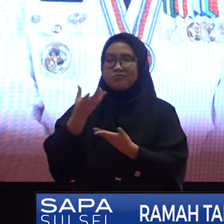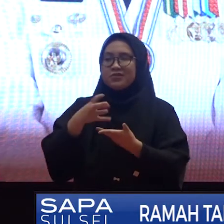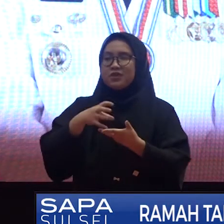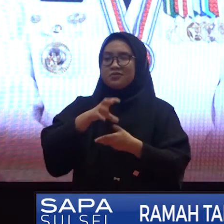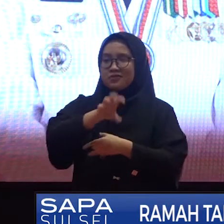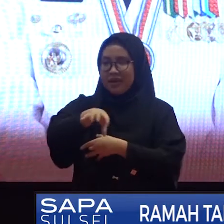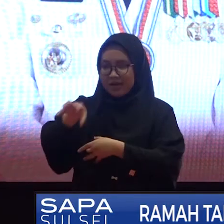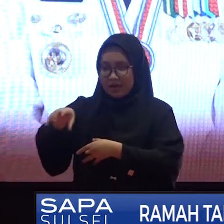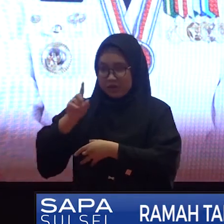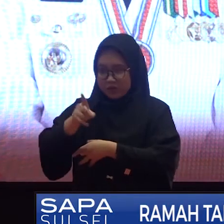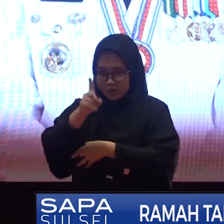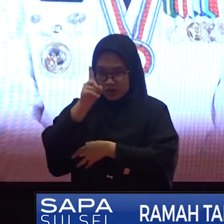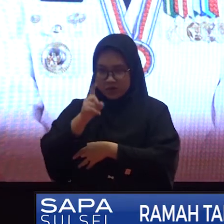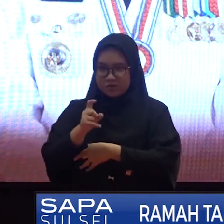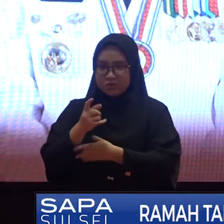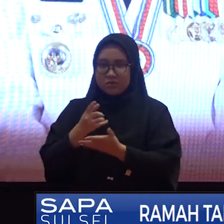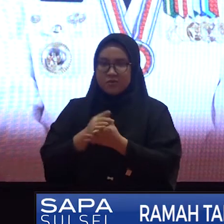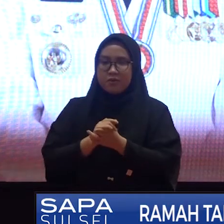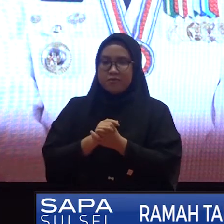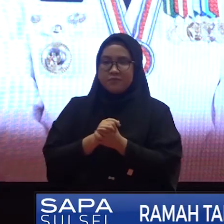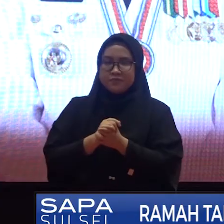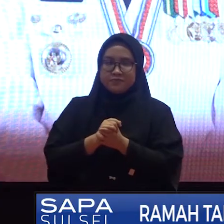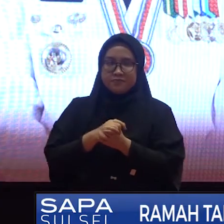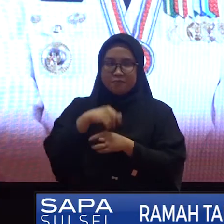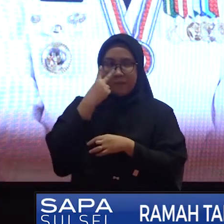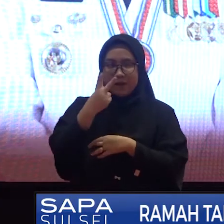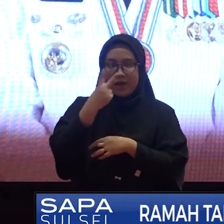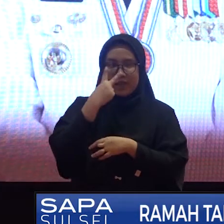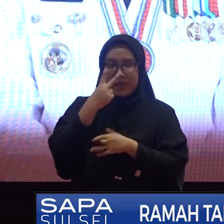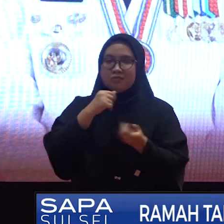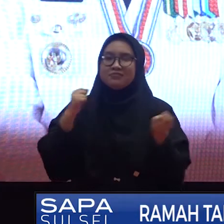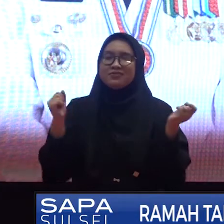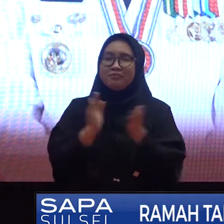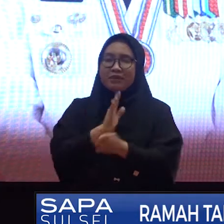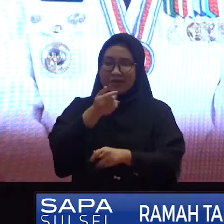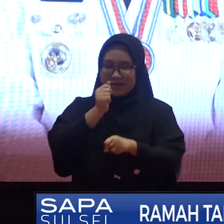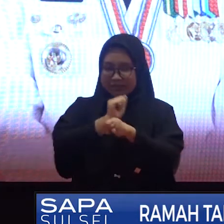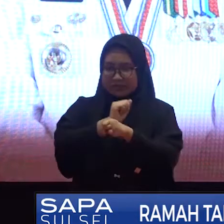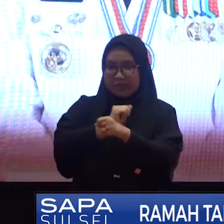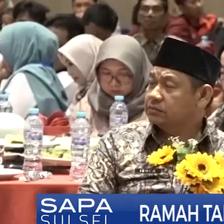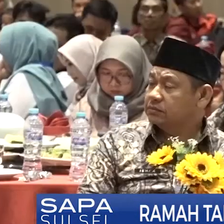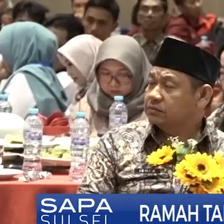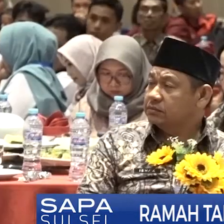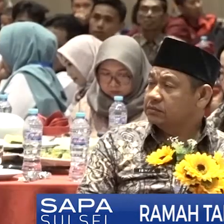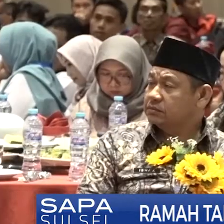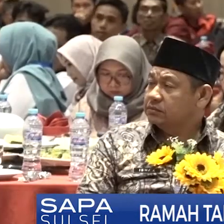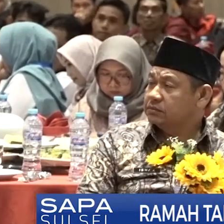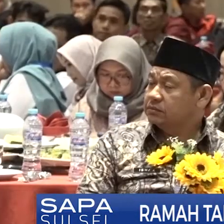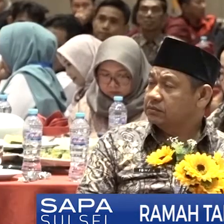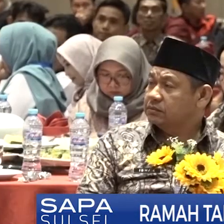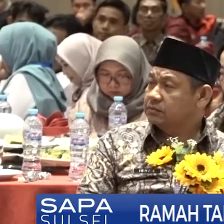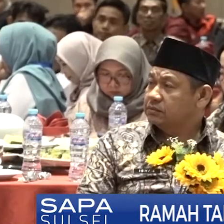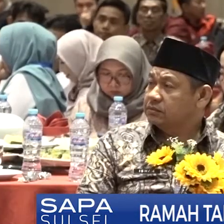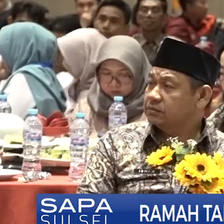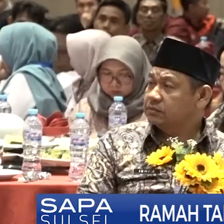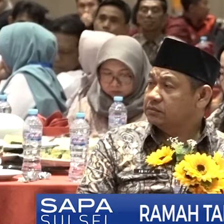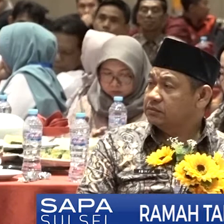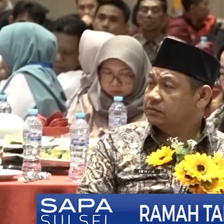daerah harus m perhatikan peluang kerja dan peluang bisnis ini karena sebagai